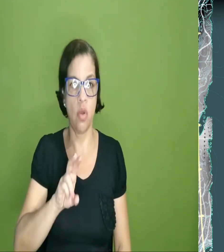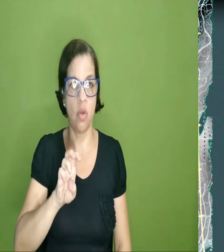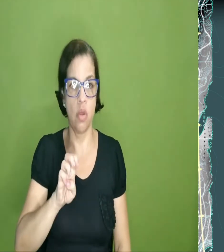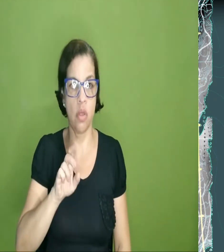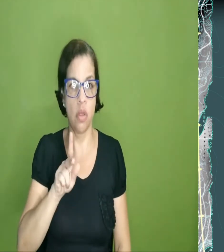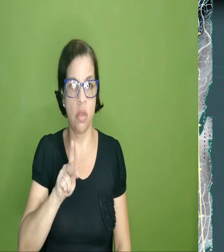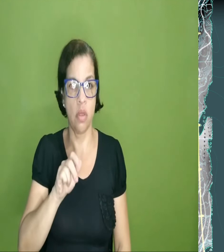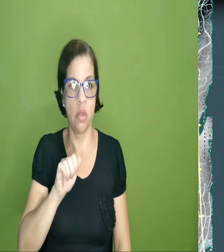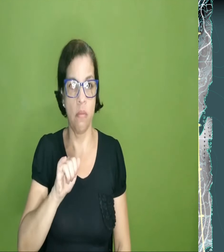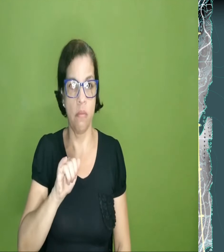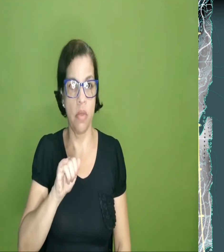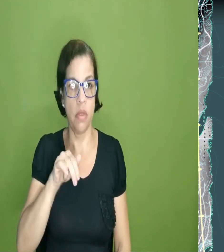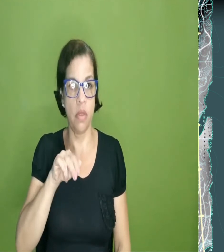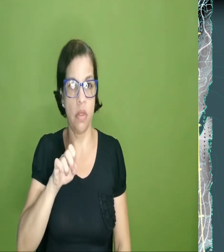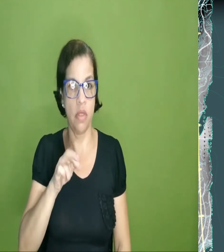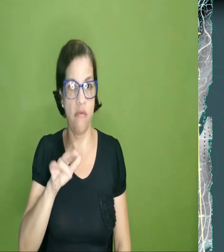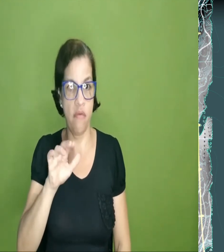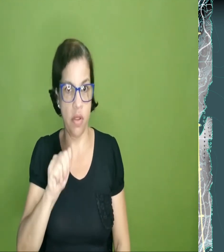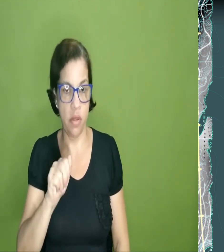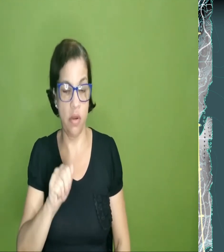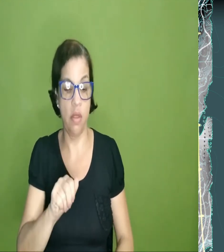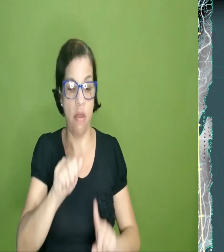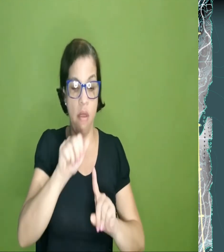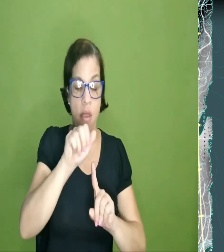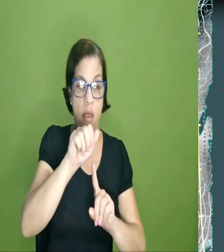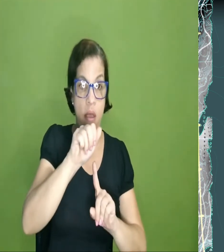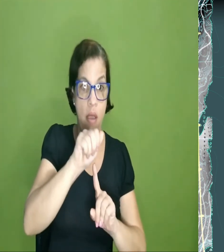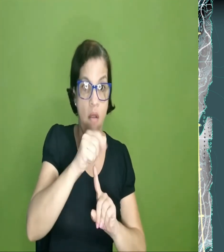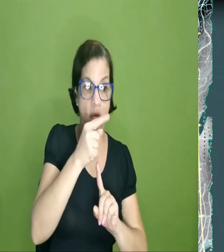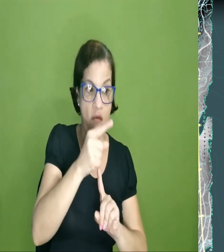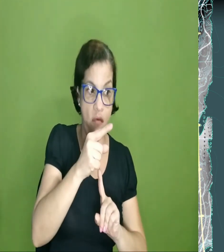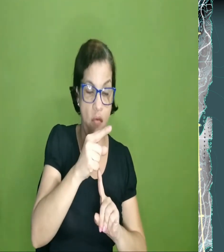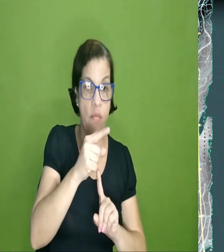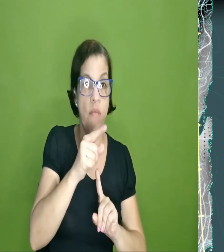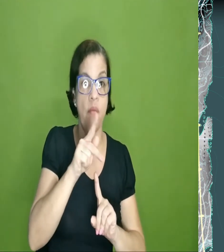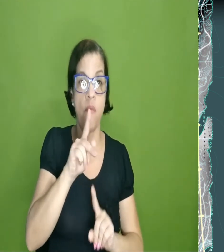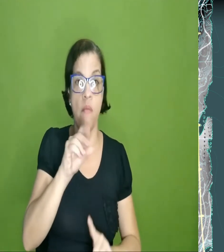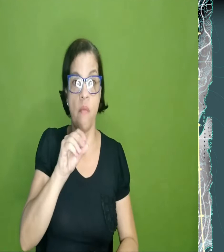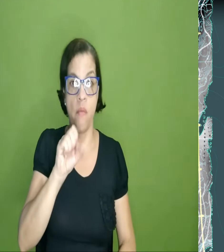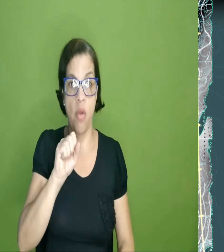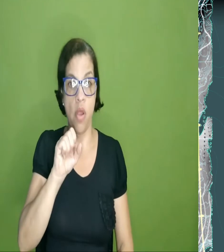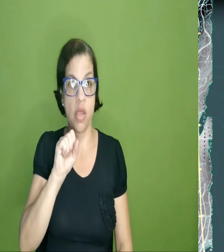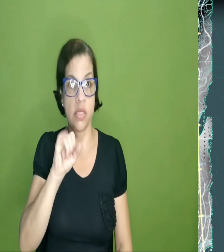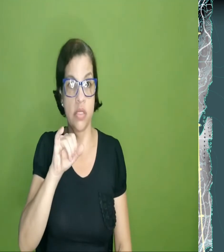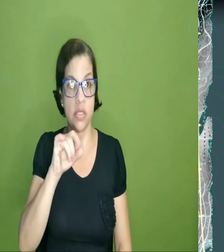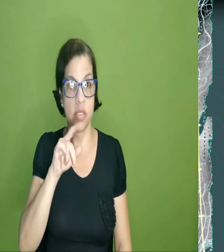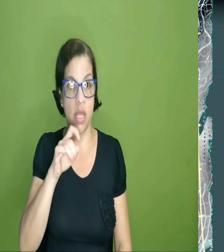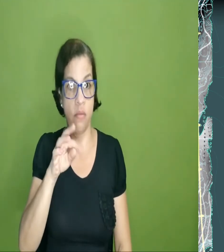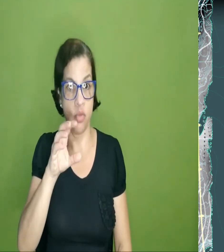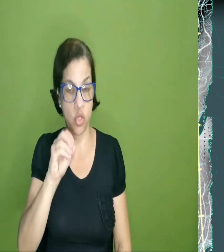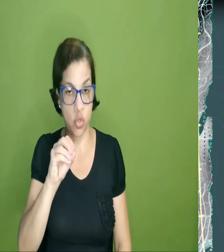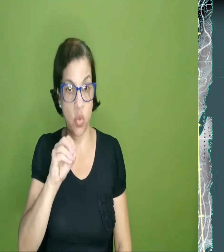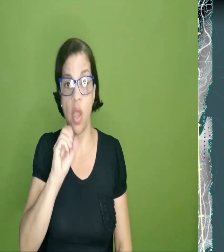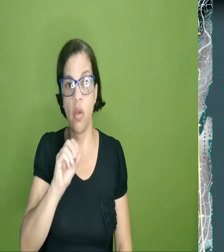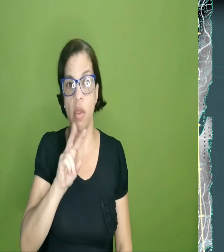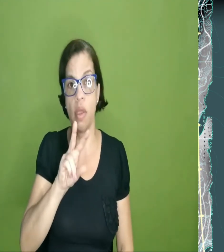sobre receptores alfa-1 pós-sinápticos é uma vasoconstrição e o efeito da norepinefrina